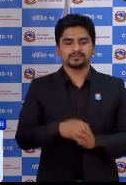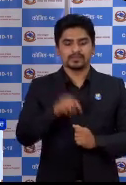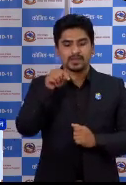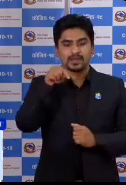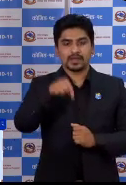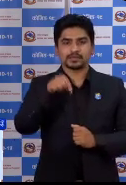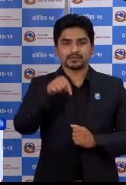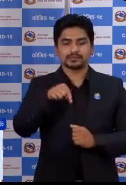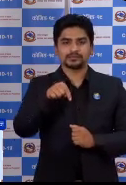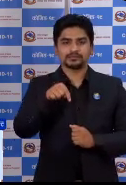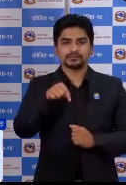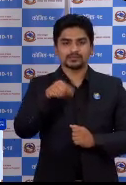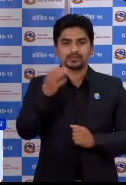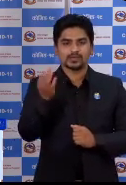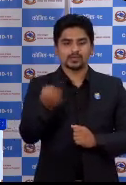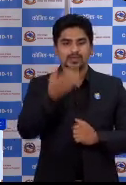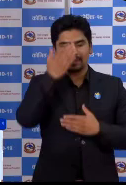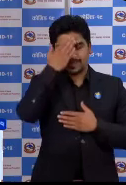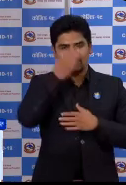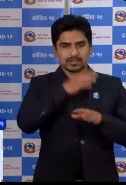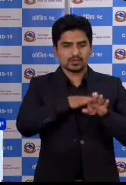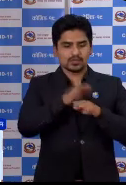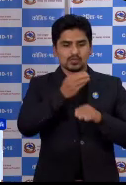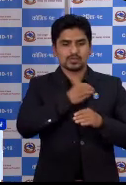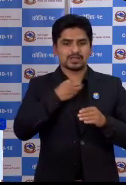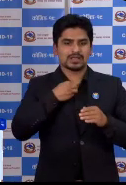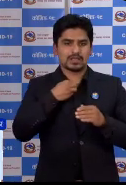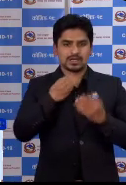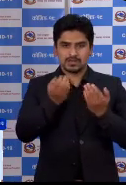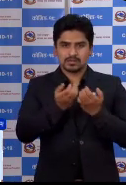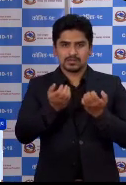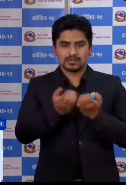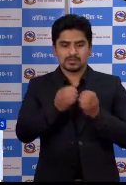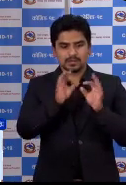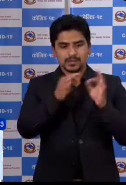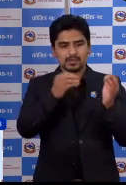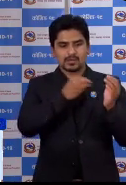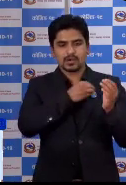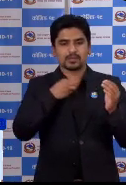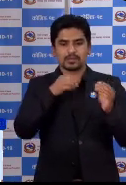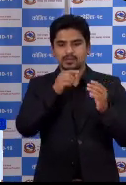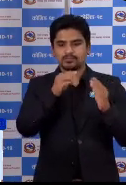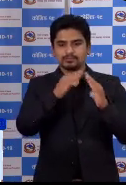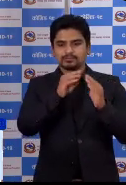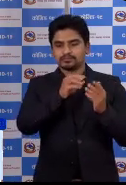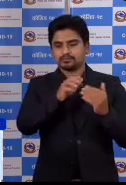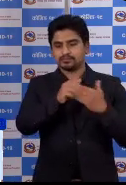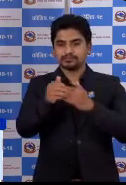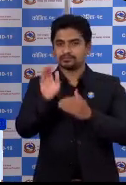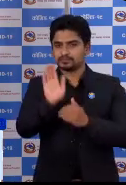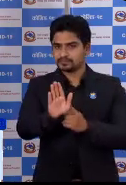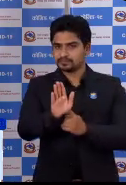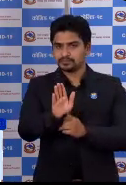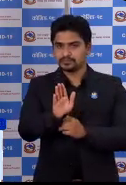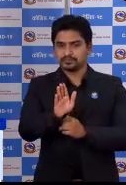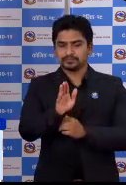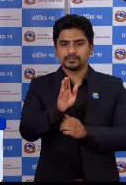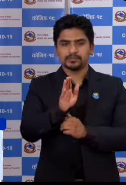आज नयाँ संक्रमितहरूको उपचारको लागि विभिन्न अस्पतालहरू लगिँदैछ। यी